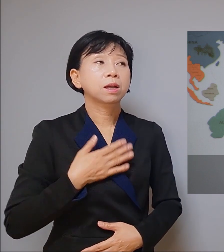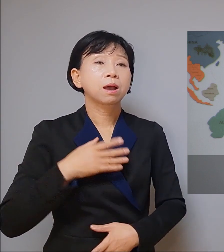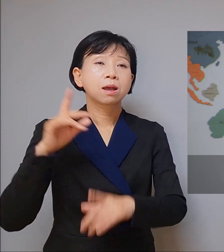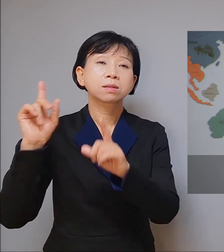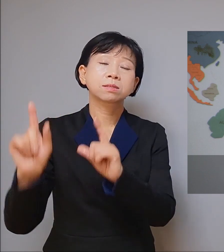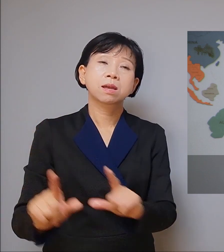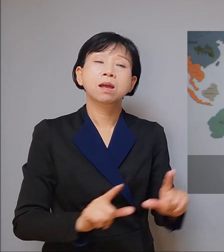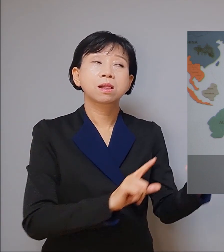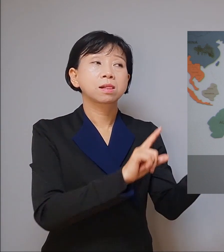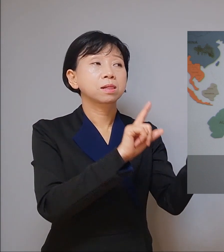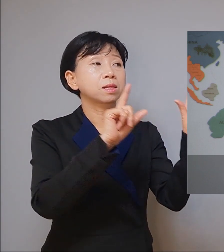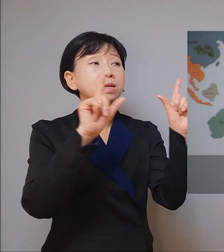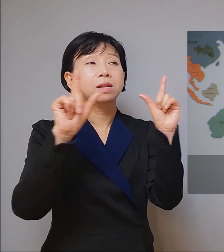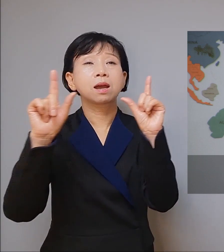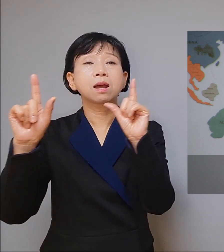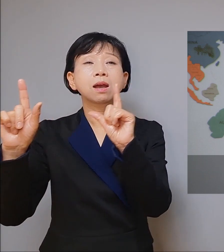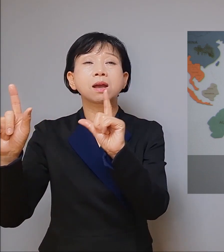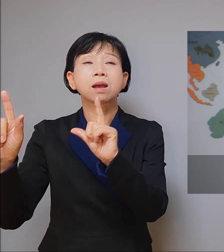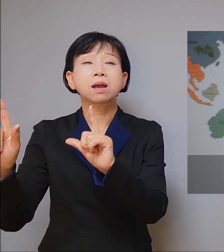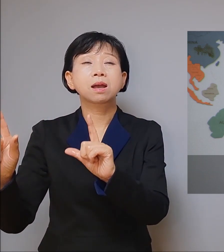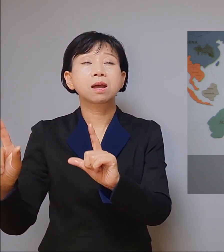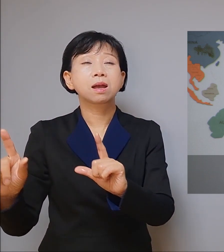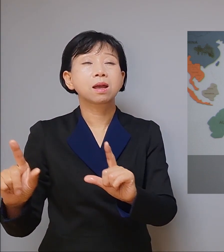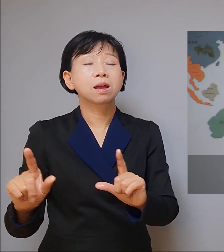믿음으로 내가 살리라.